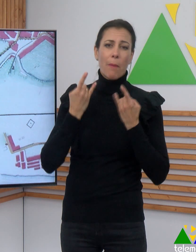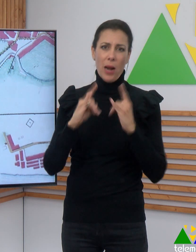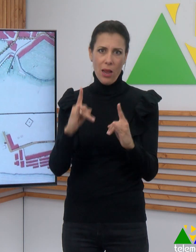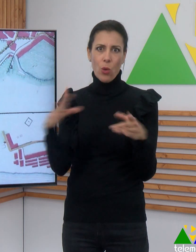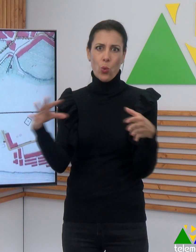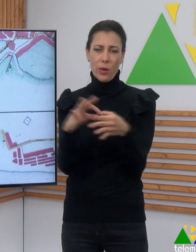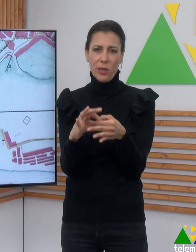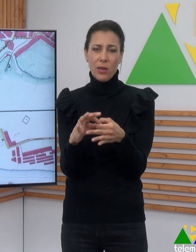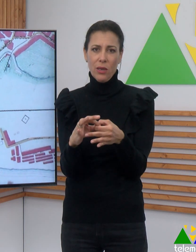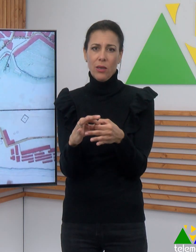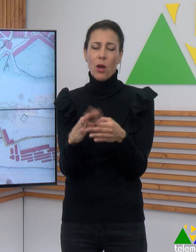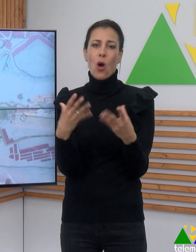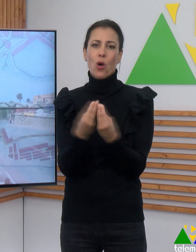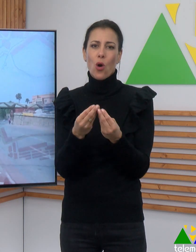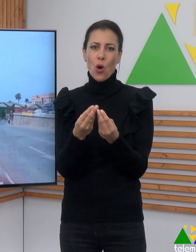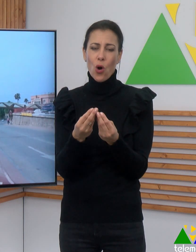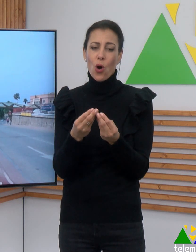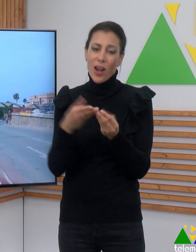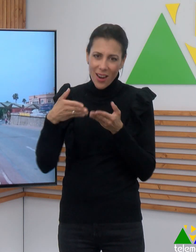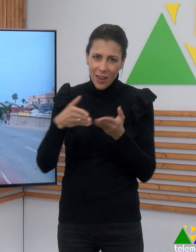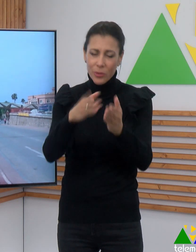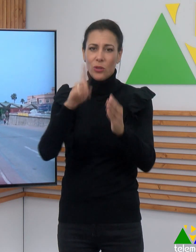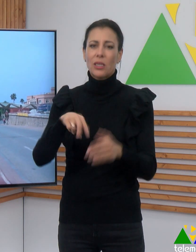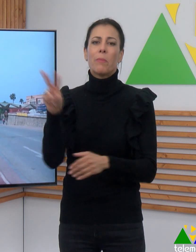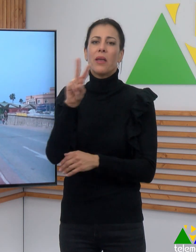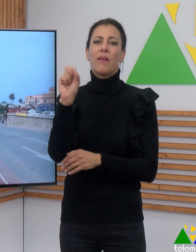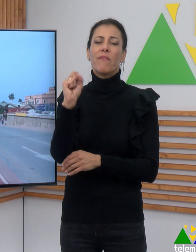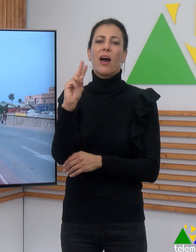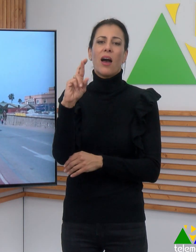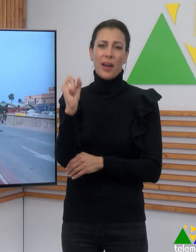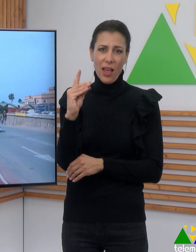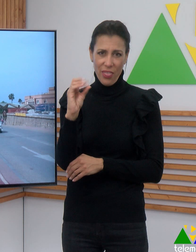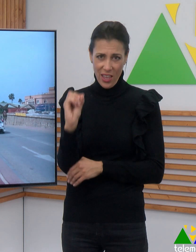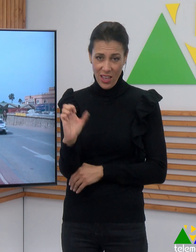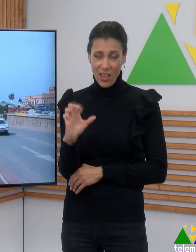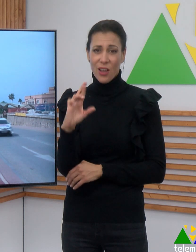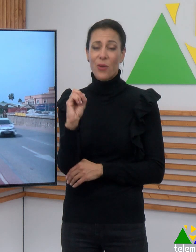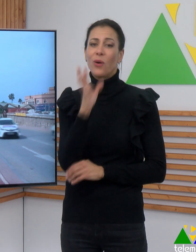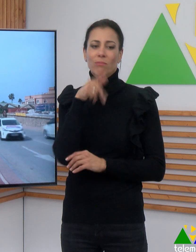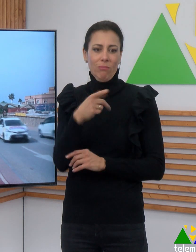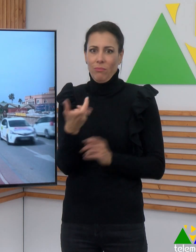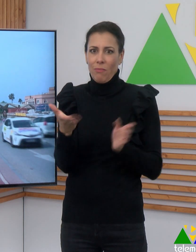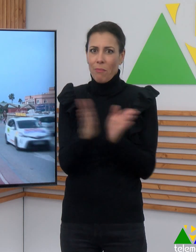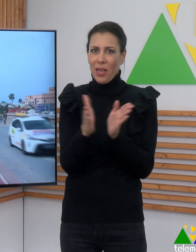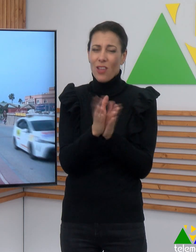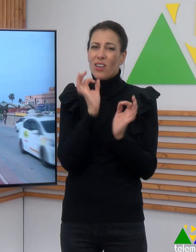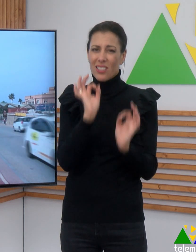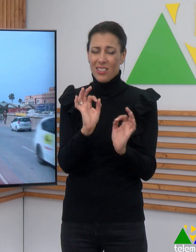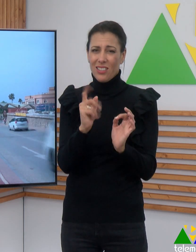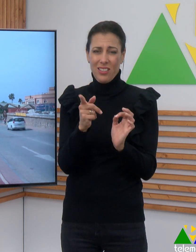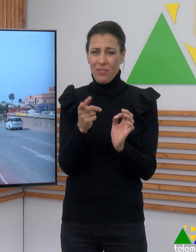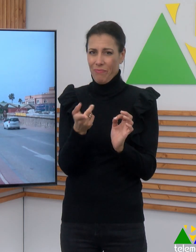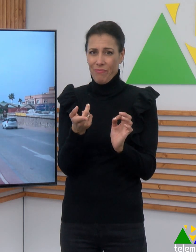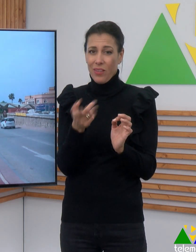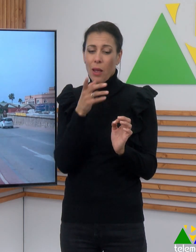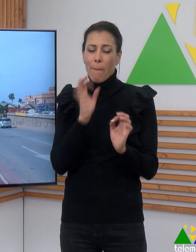pues, con el camino del Varadero, que era, además era un pequeño camino, aquí no había. Y esto ya es otra apertura más